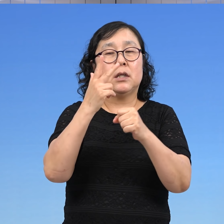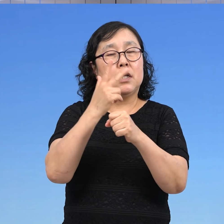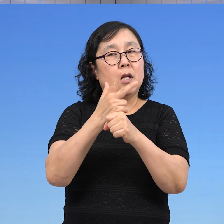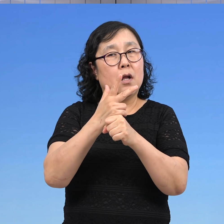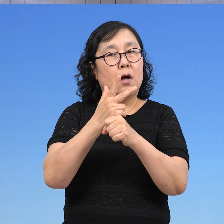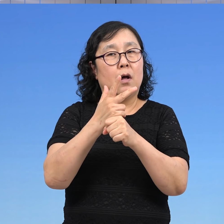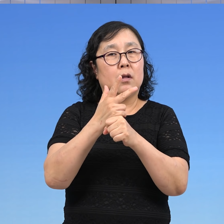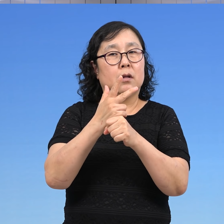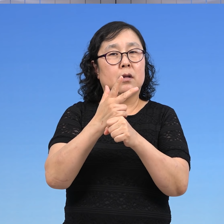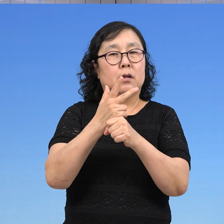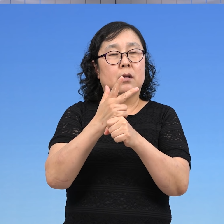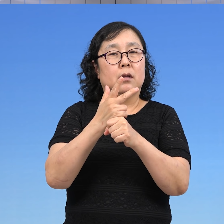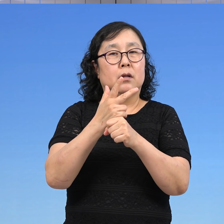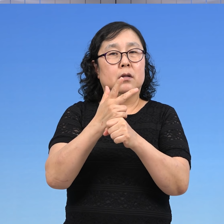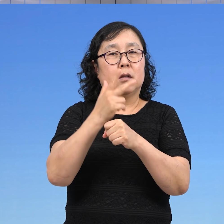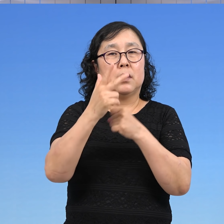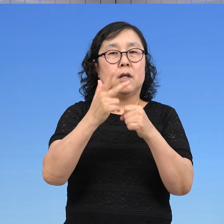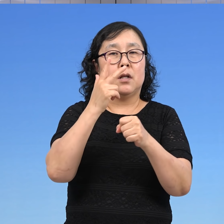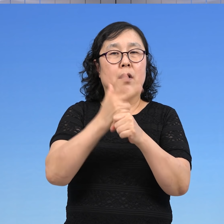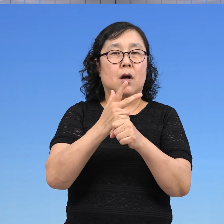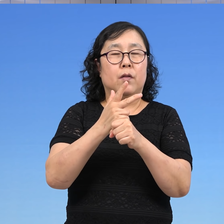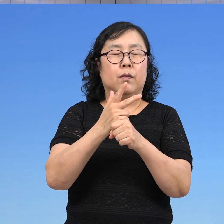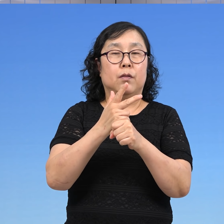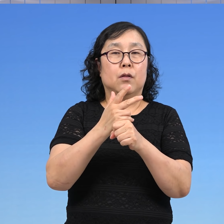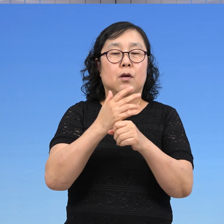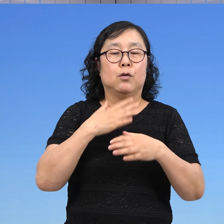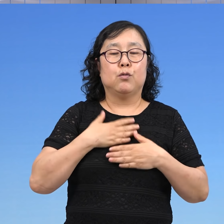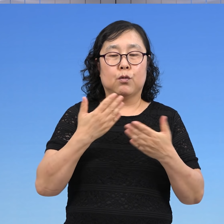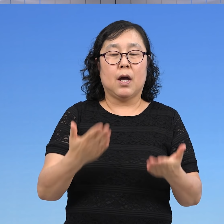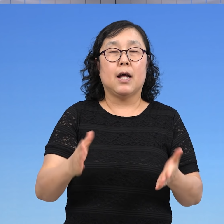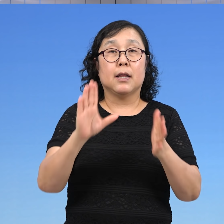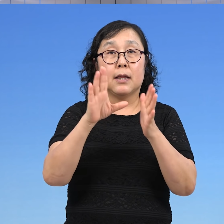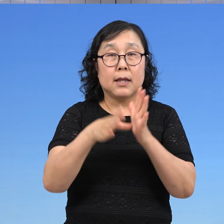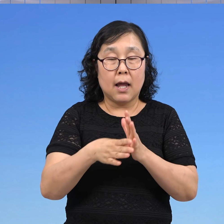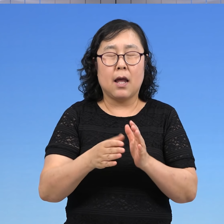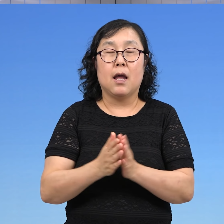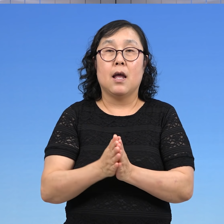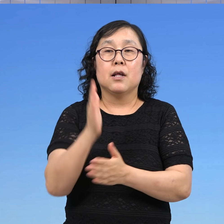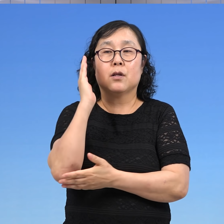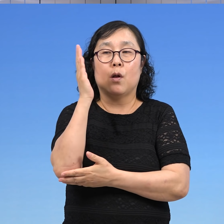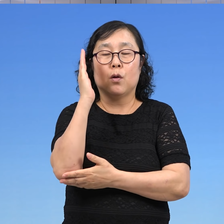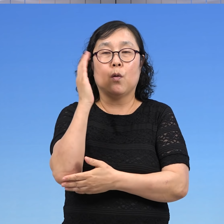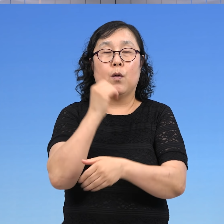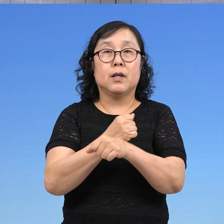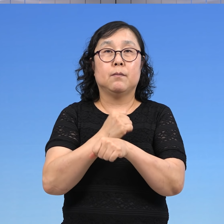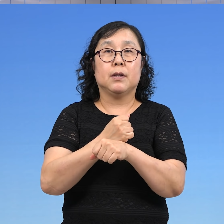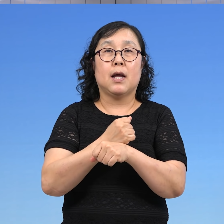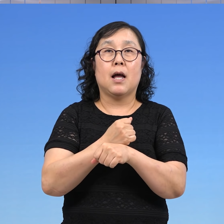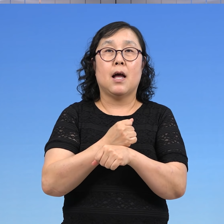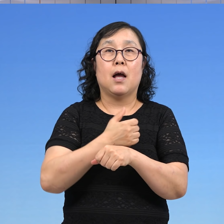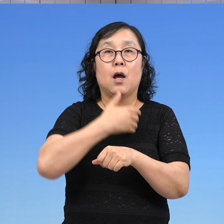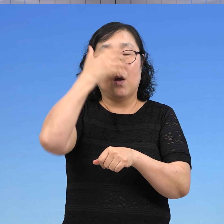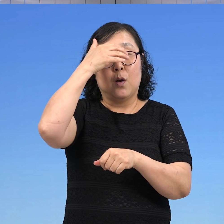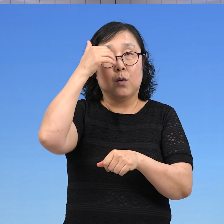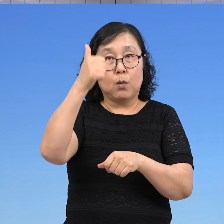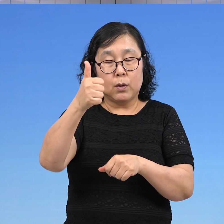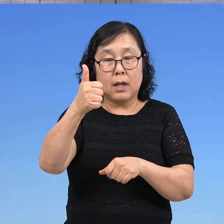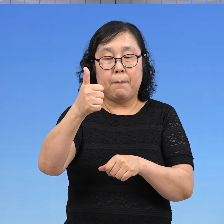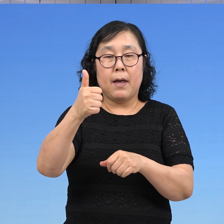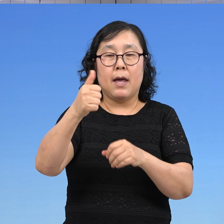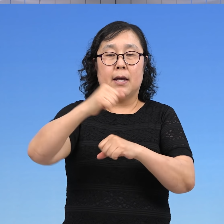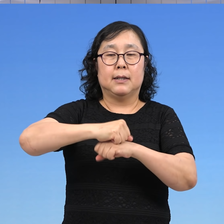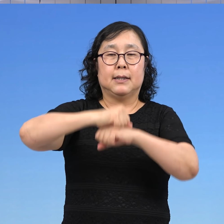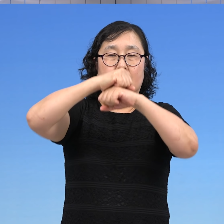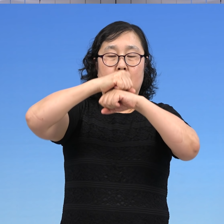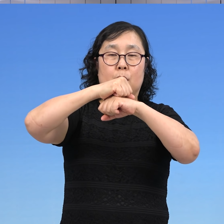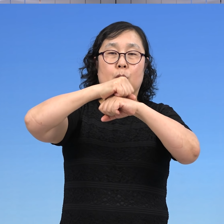복귀한 첫 조 설계했다고 저는 확신합니다 그 설교 기억하세요 요셉의 참고를 열어라 하나님이 요셉에게 복을